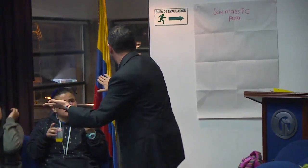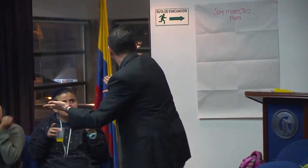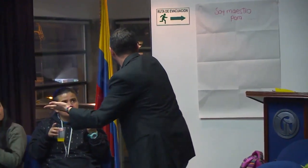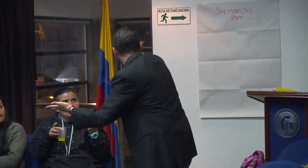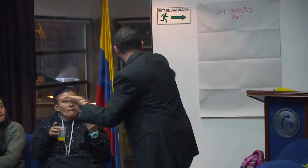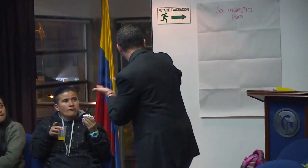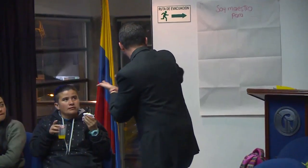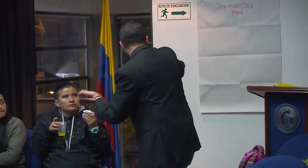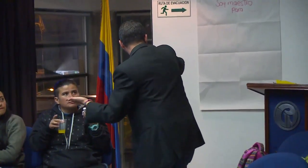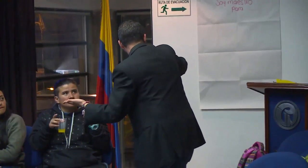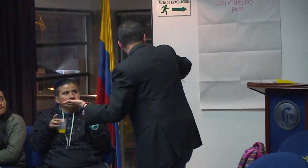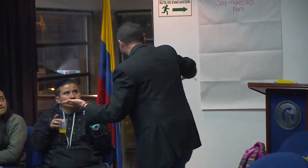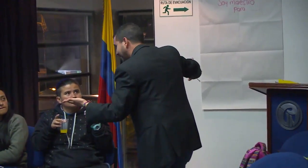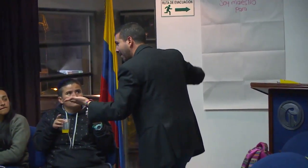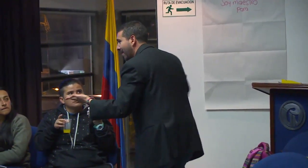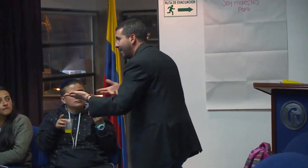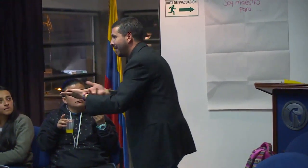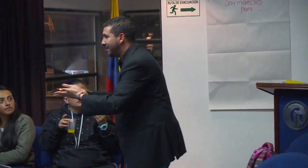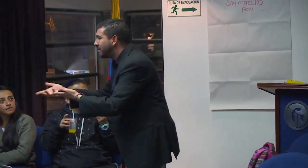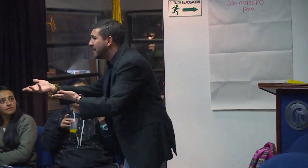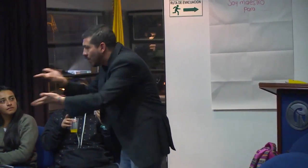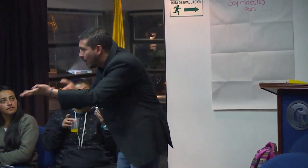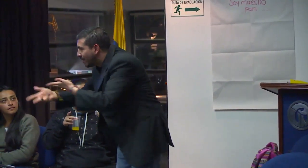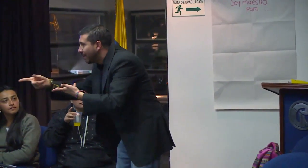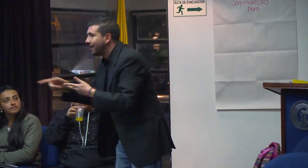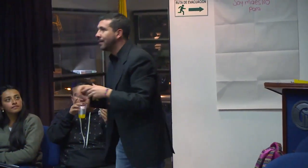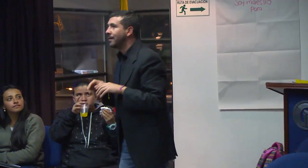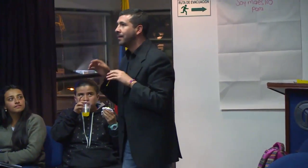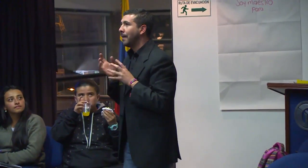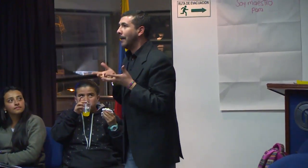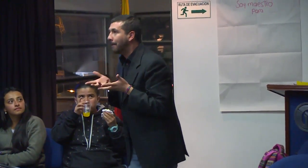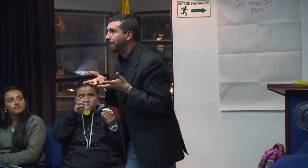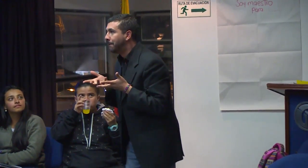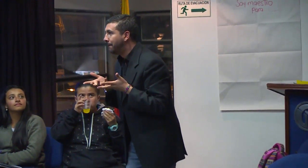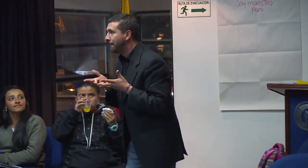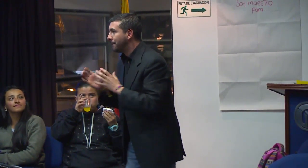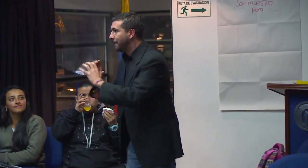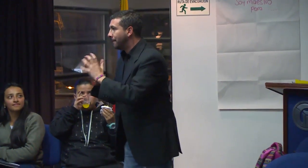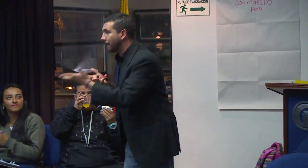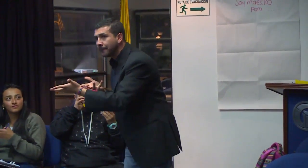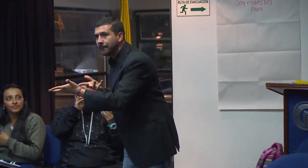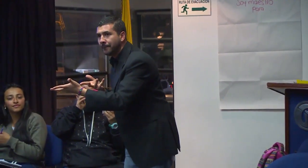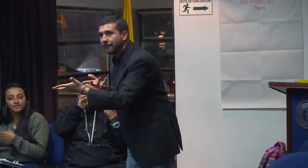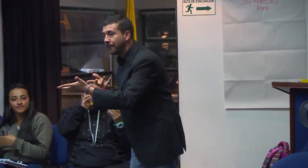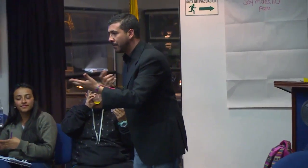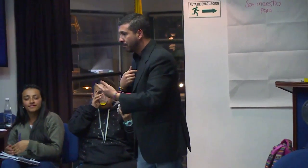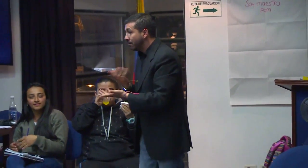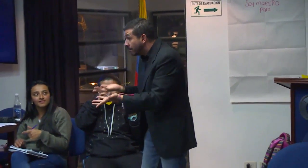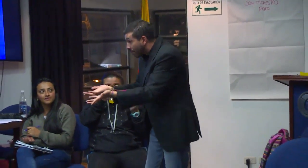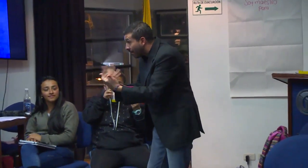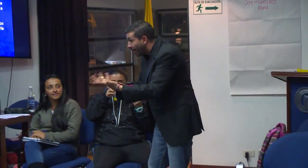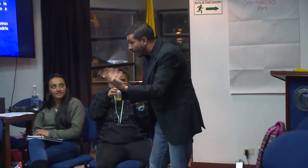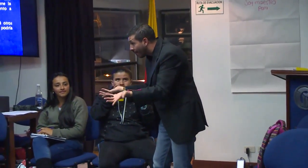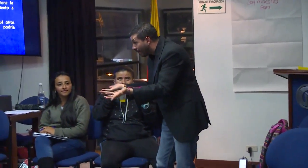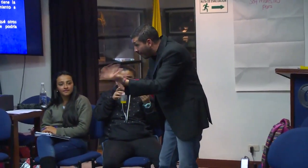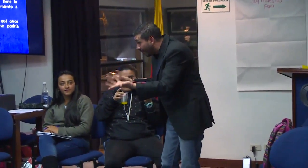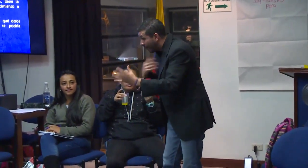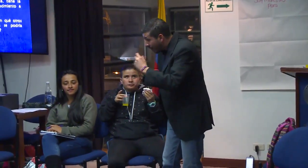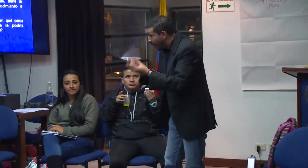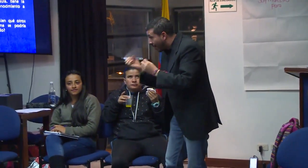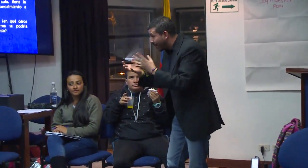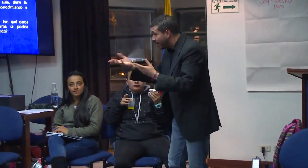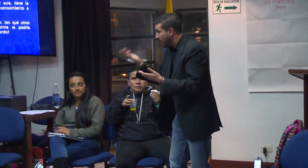está esa persona. ¿Sí? Si yo trato de generar un proceso directo, no mediado por el servicio de interpretación, ya hay una